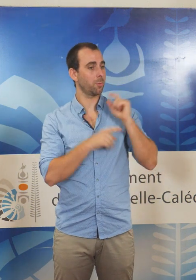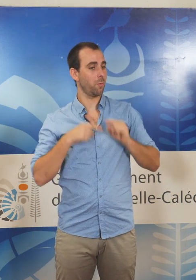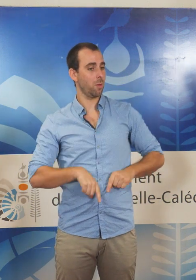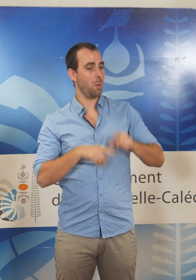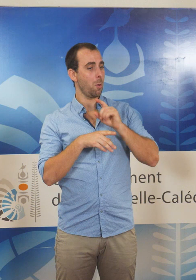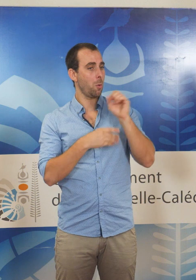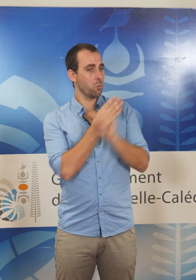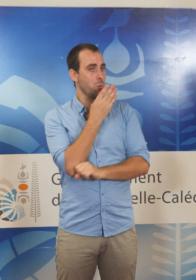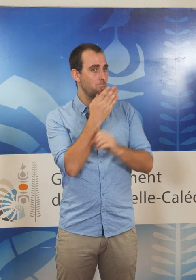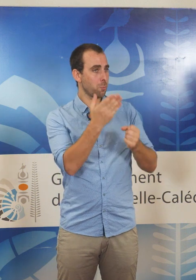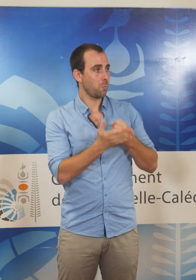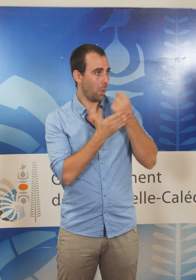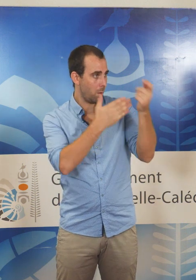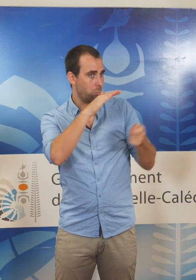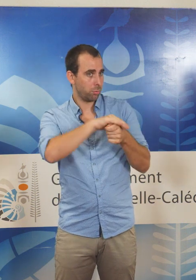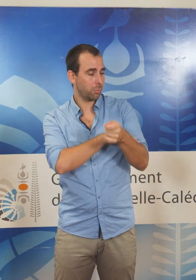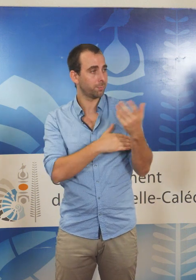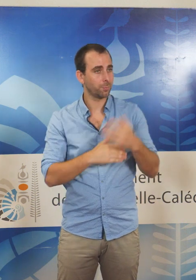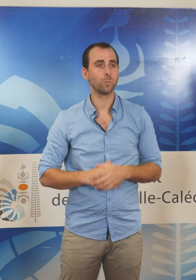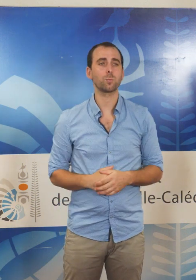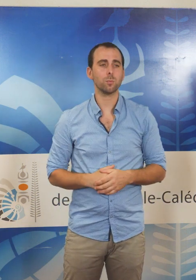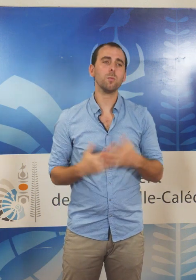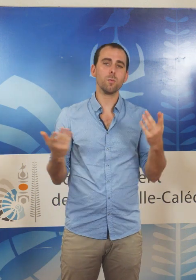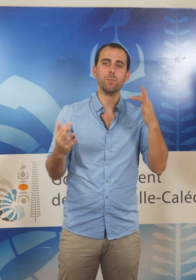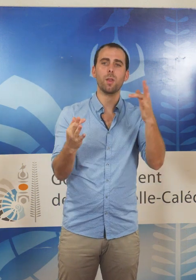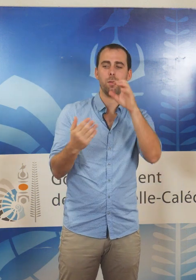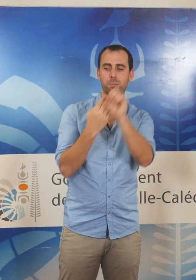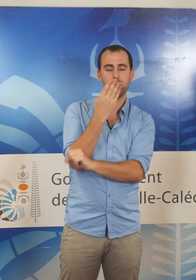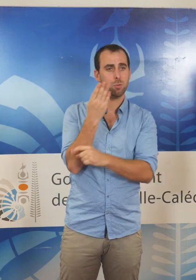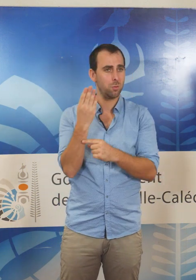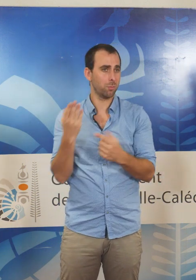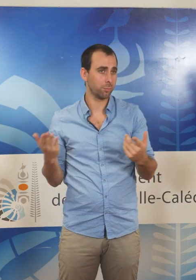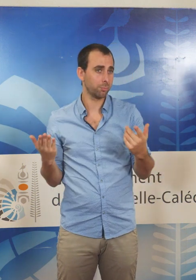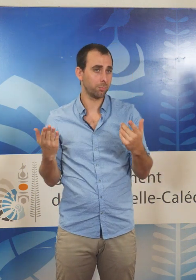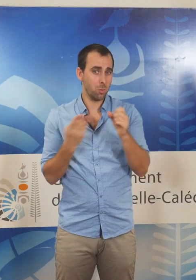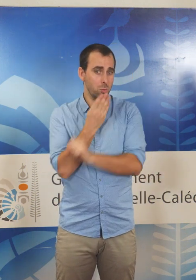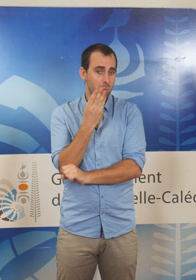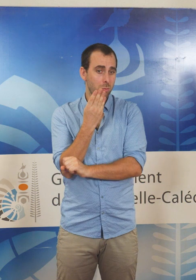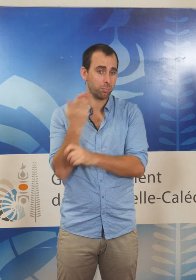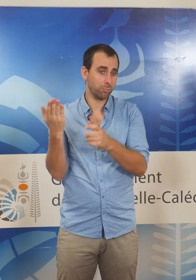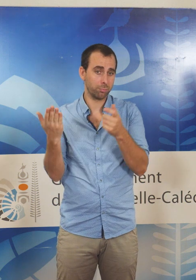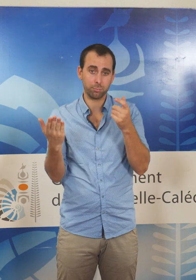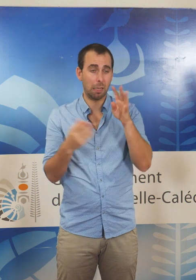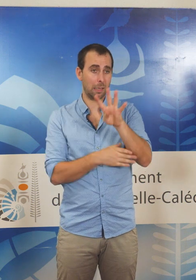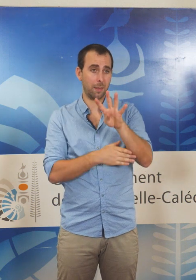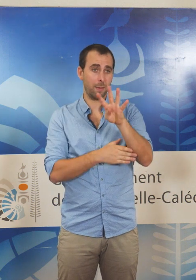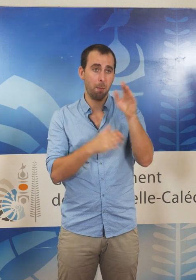Oui, donc des aides de la province sud en particulier. Donc les aides de la province sud, il y a eu plus de 4 000 demandes qui ont